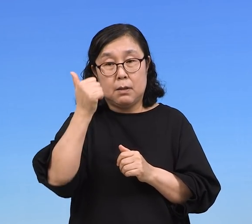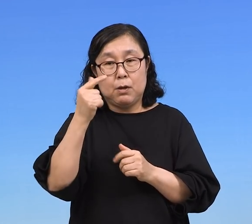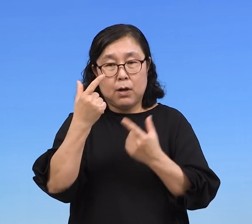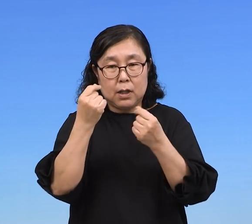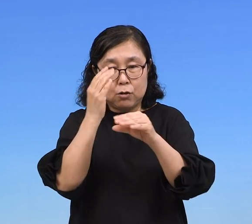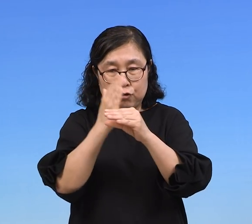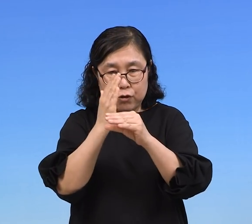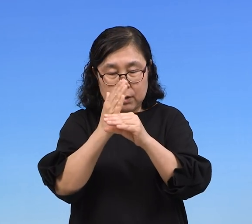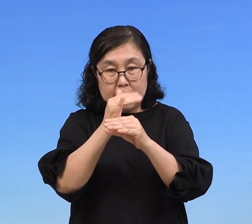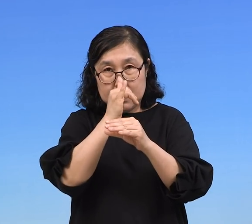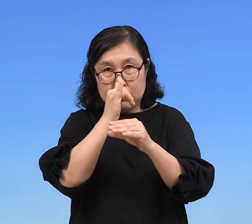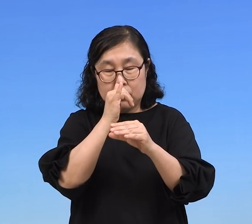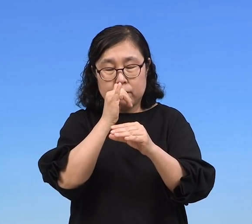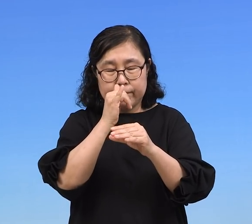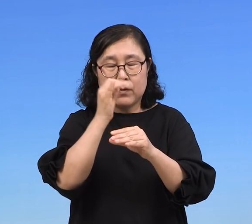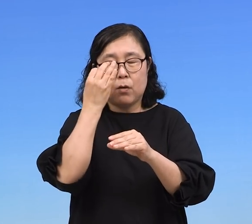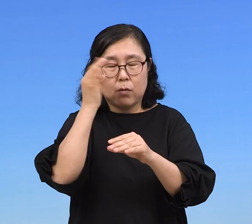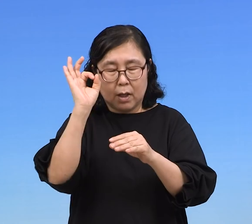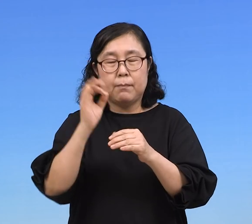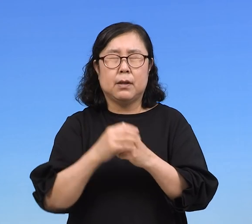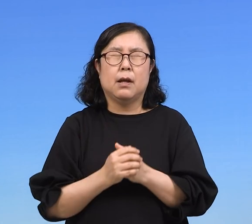이런 중심이면 되는 거 아닙니까?